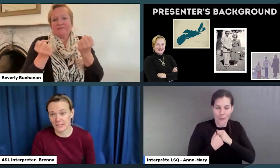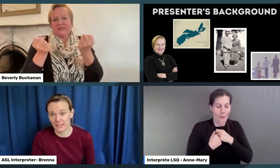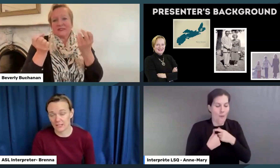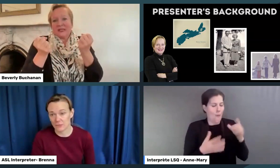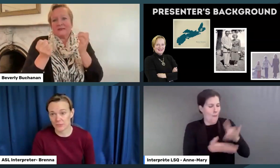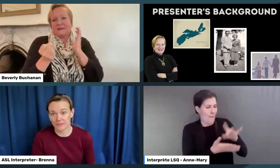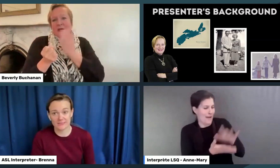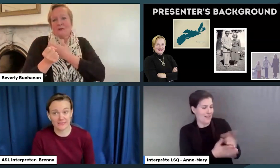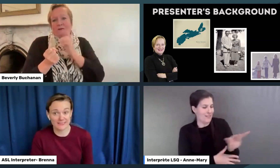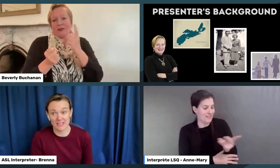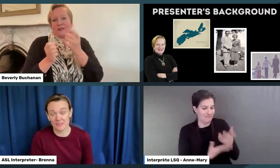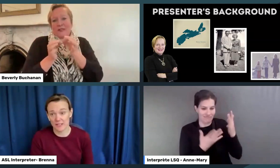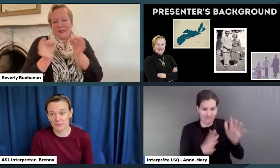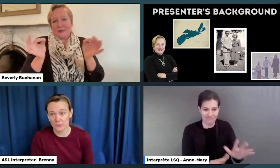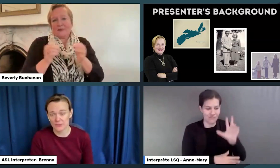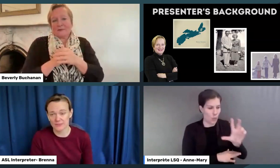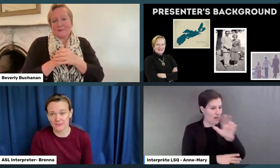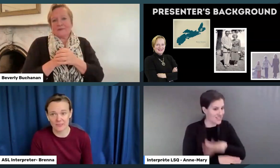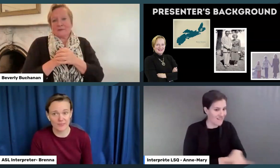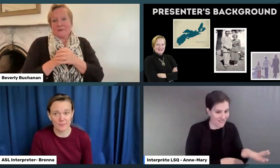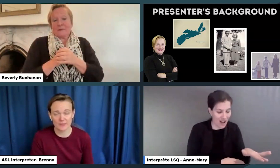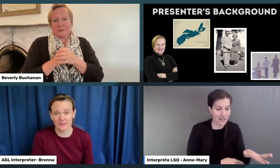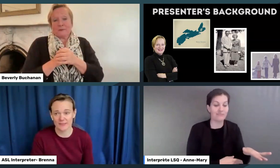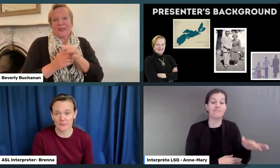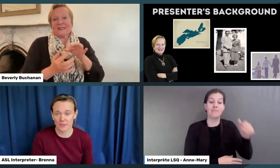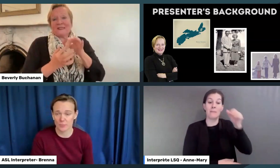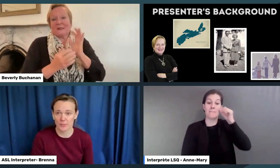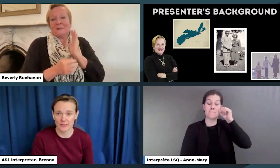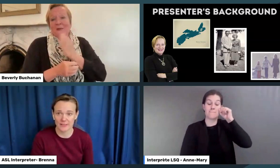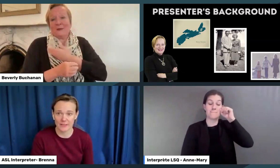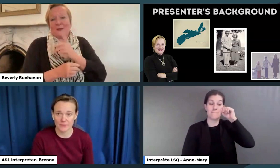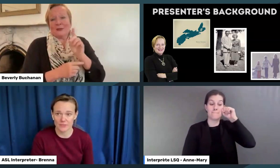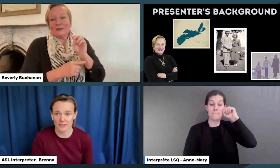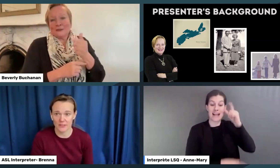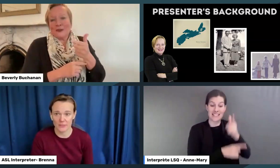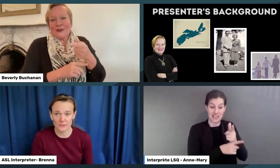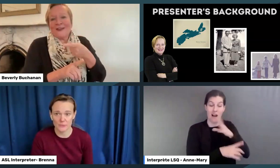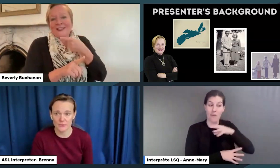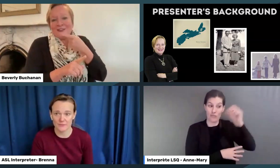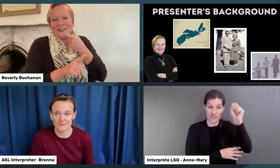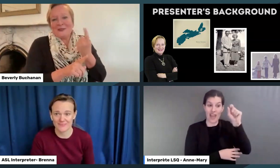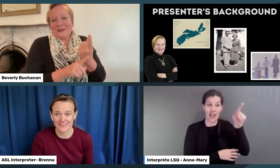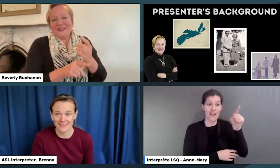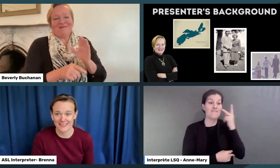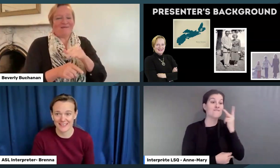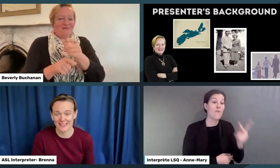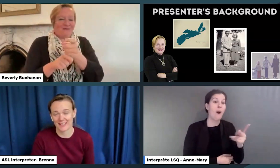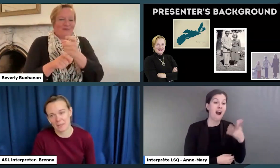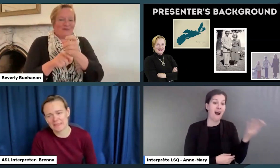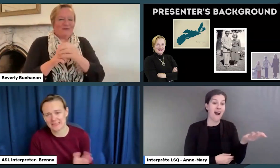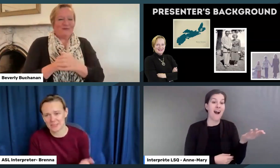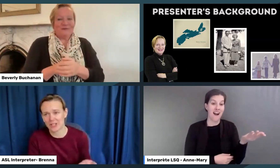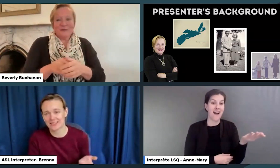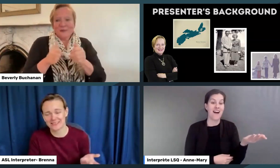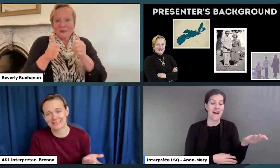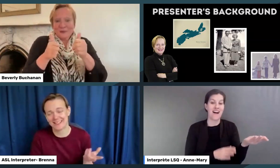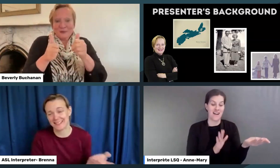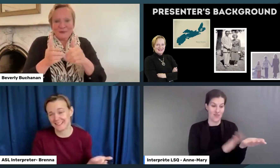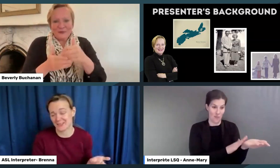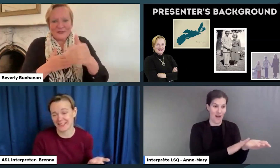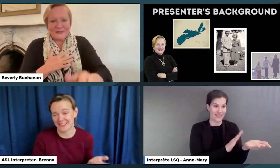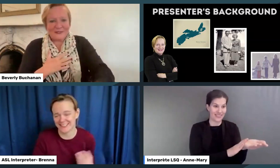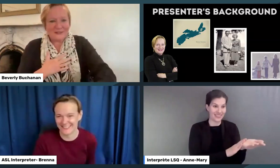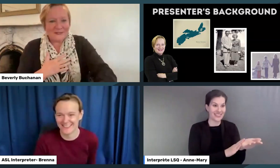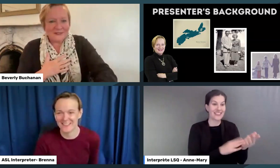Nous sommes une famille sourde. La langue principale dans le foyer. Le chien